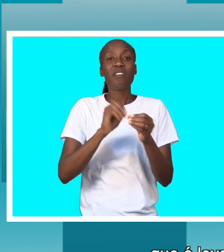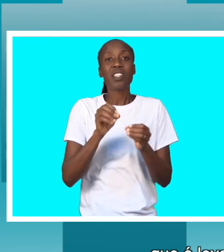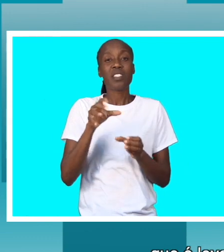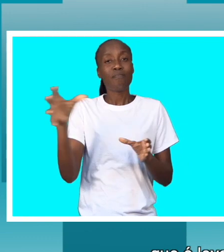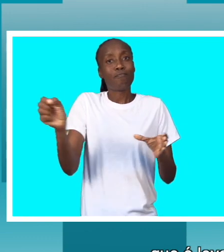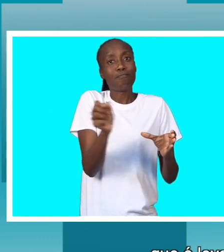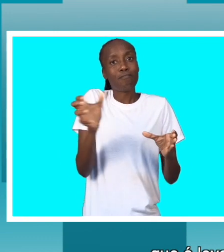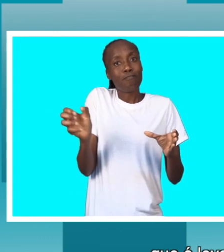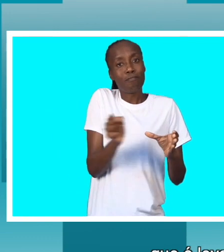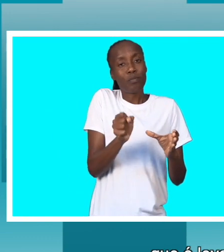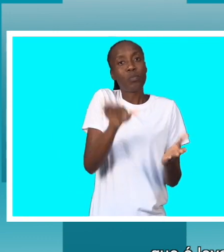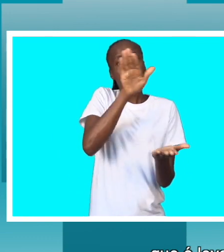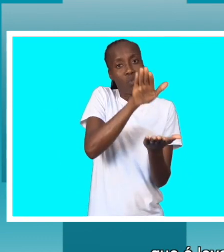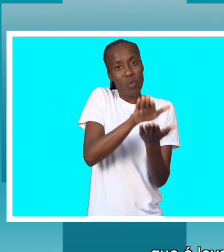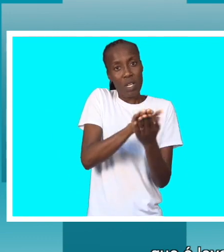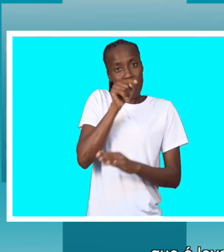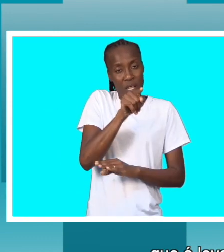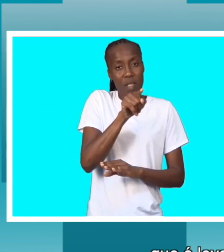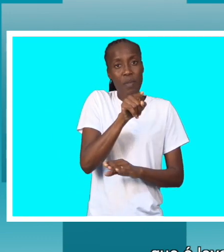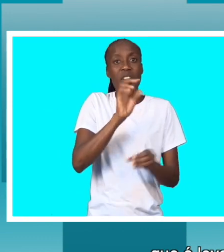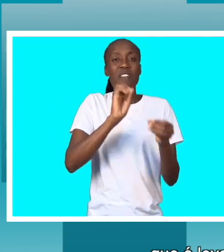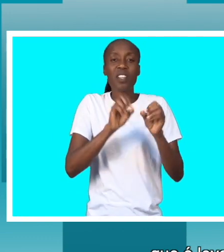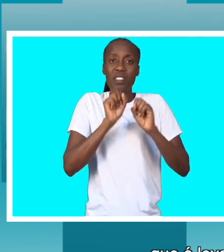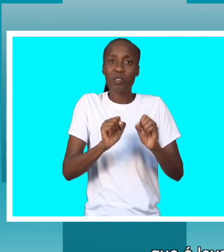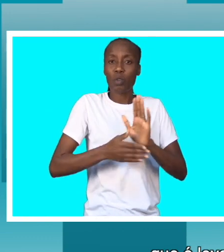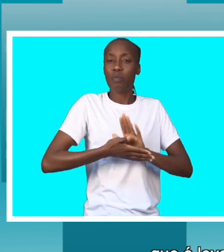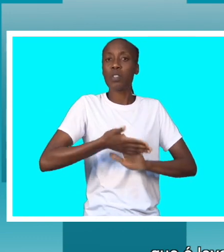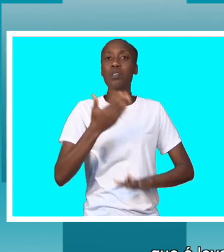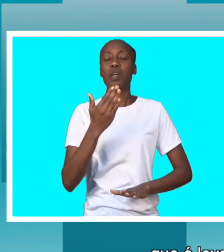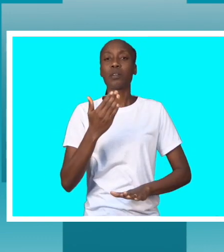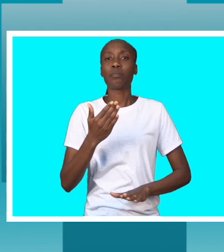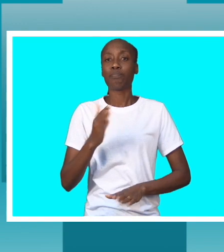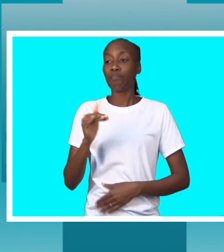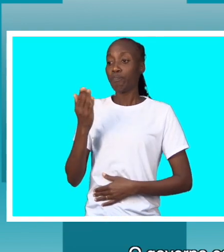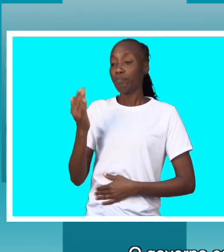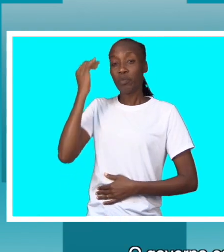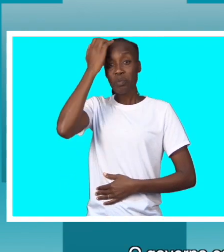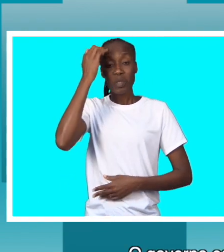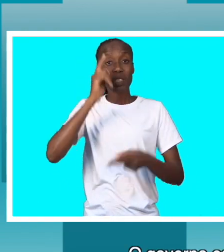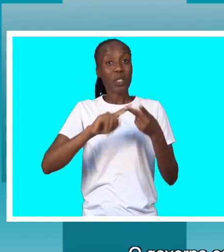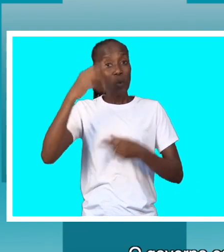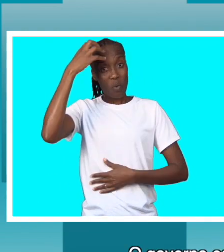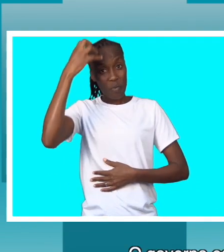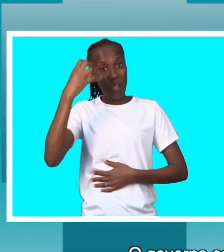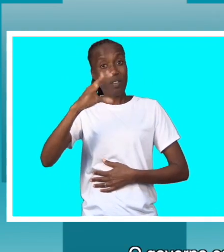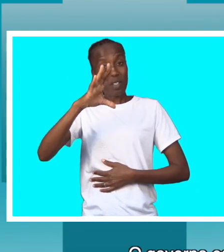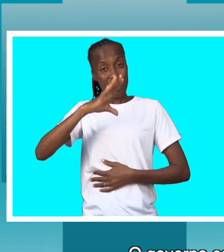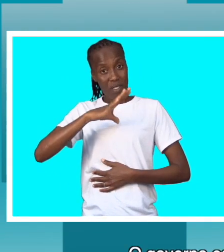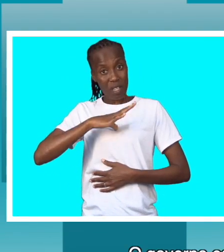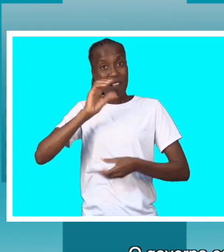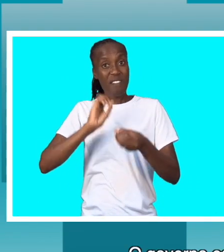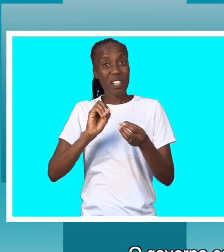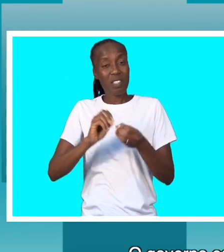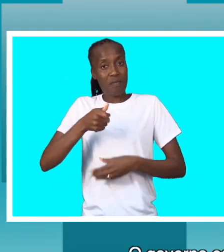buscar os talentos daqui e encaminhá-los para os lugares próprios onde devem ser lapidados. Acho que o governo está fazendo a sua parte,